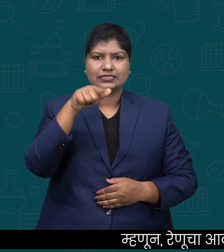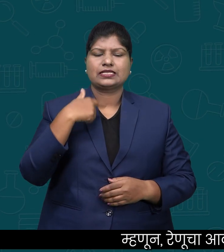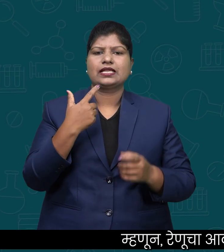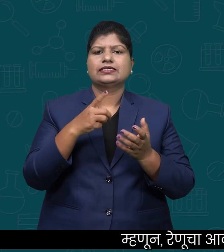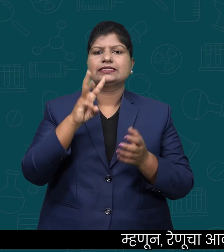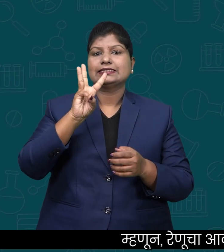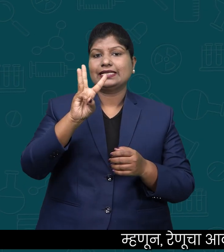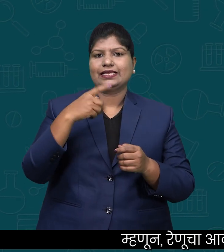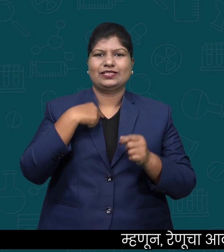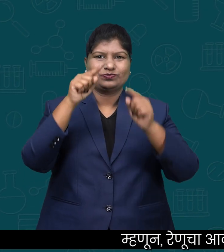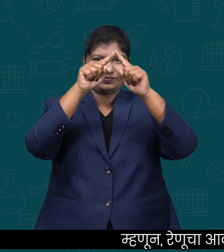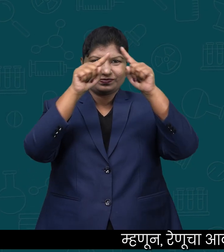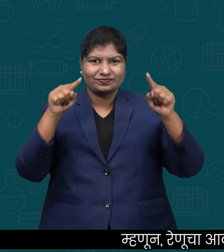तळ आहे.